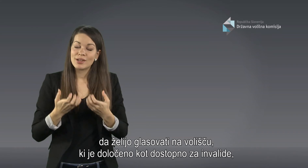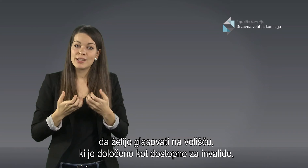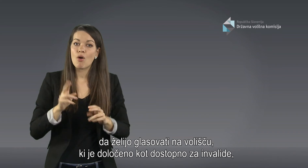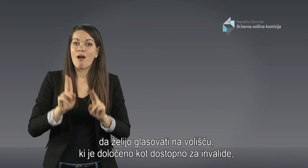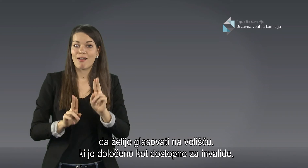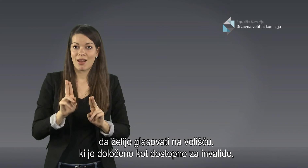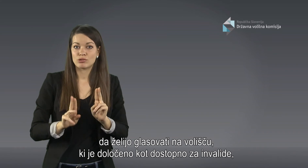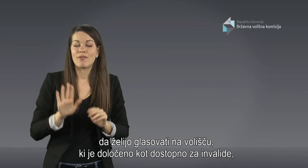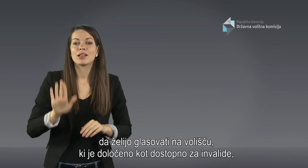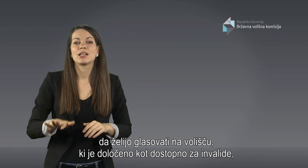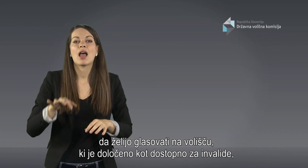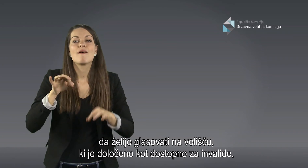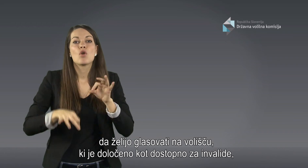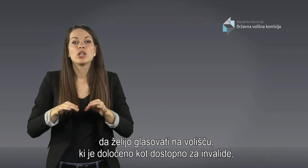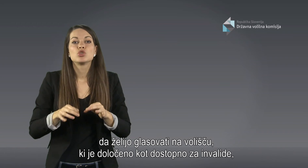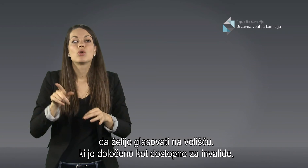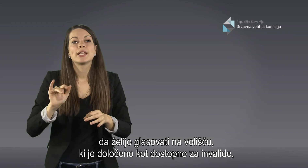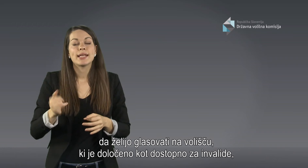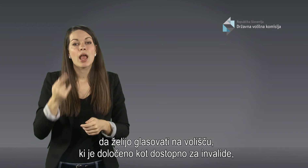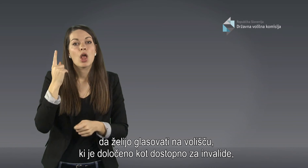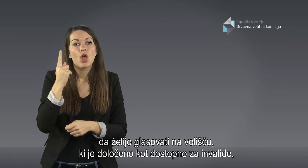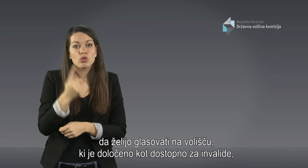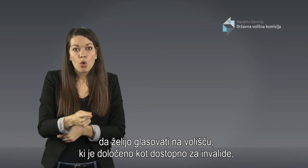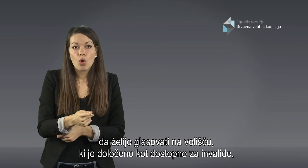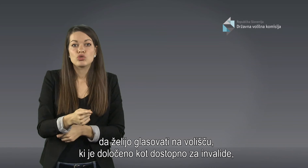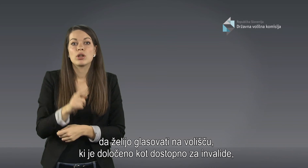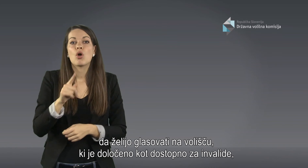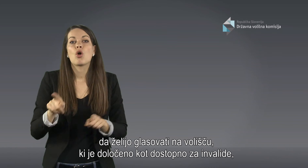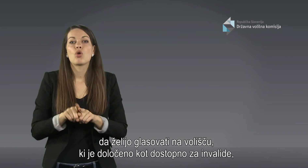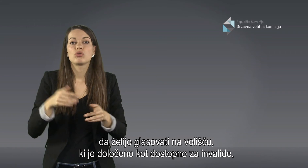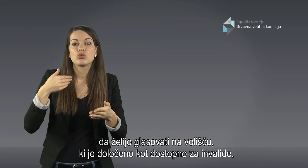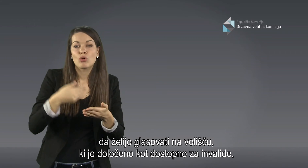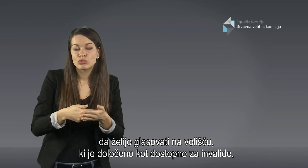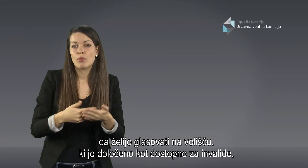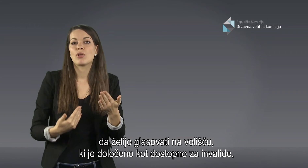za invalide, ali na volišču, na katerem se glasuje z glasovalno napravo.